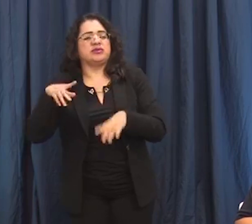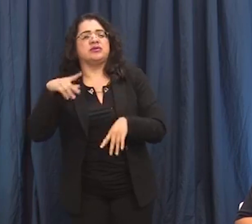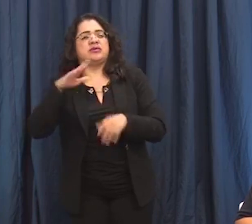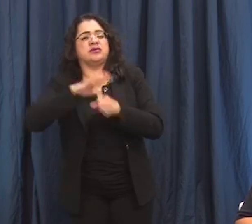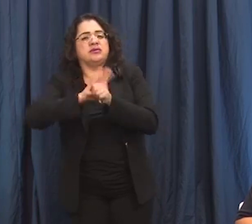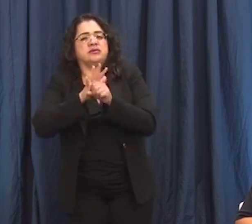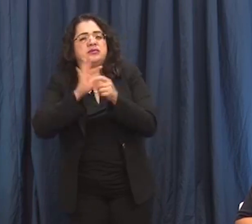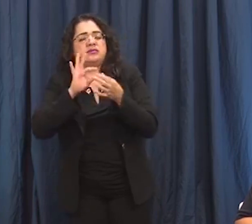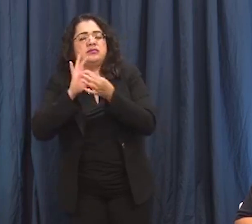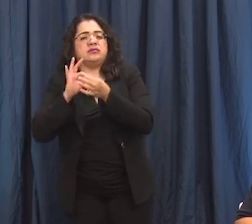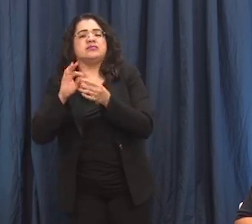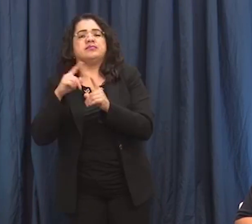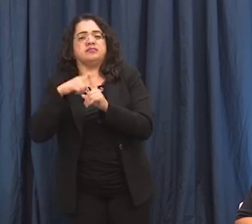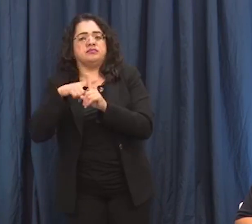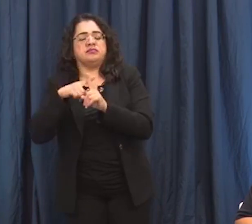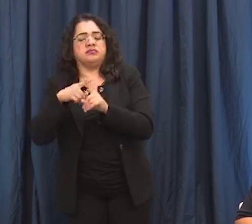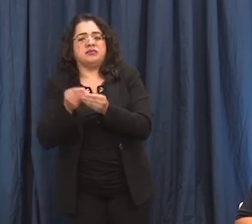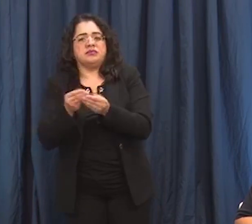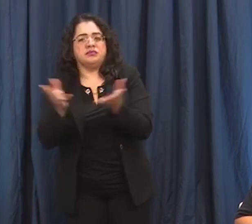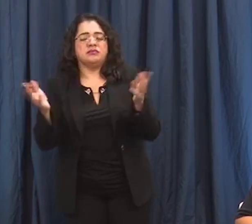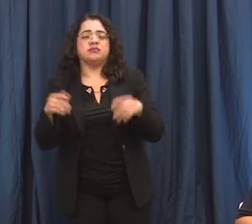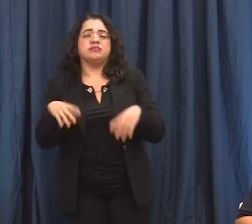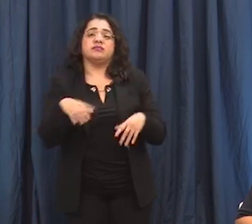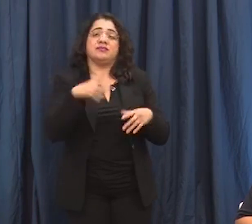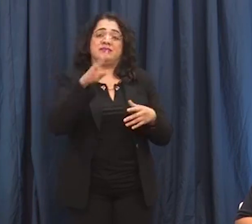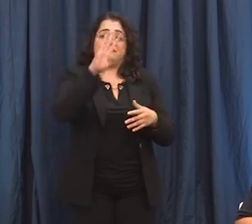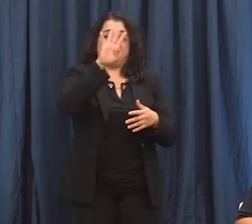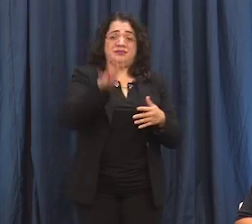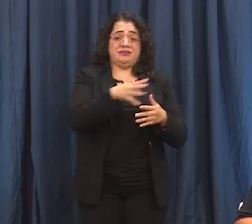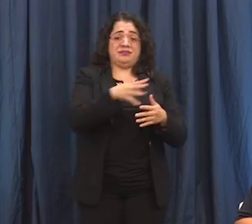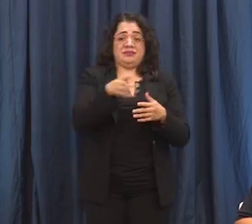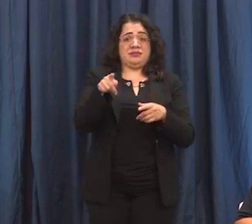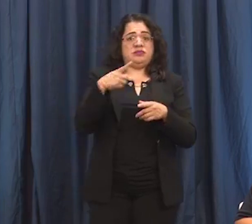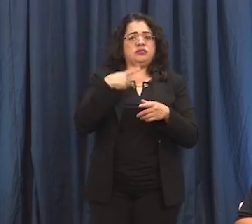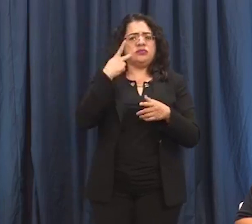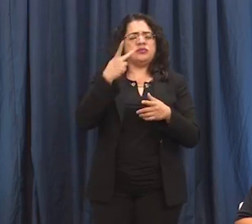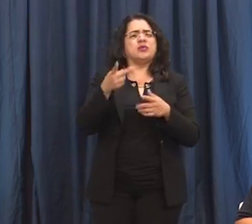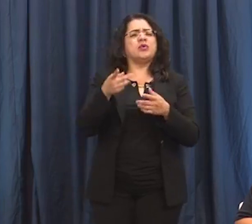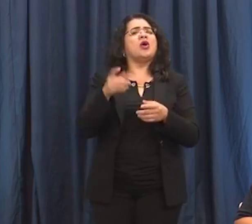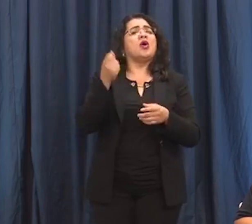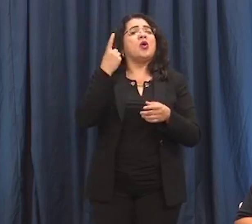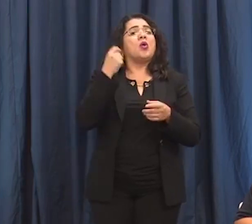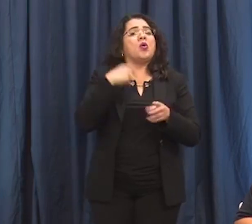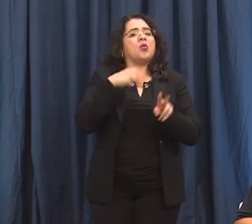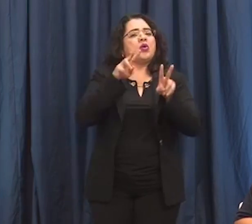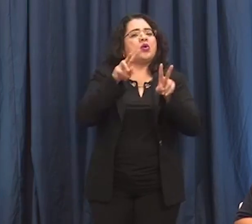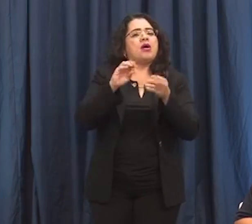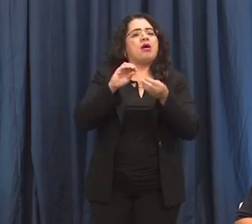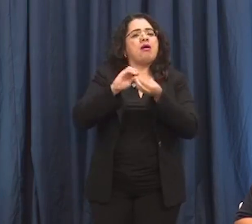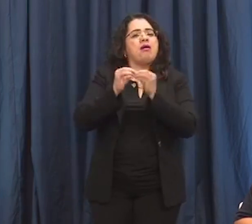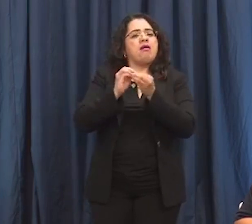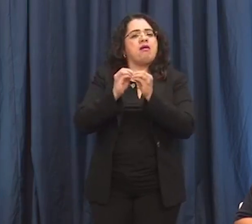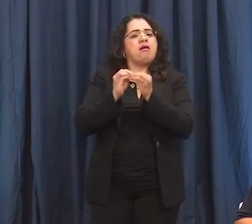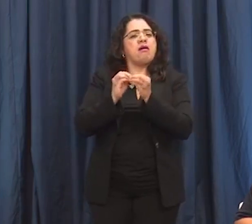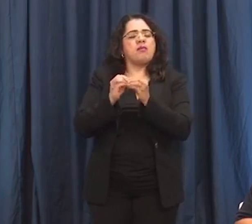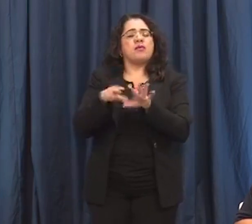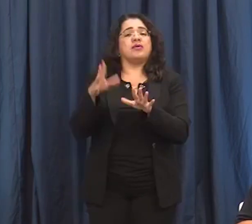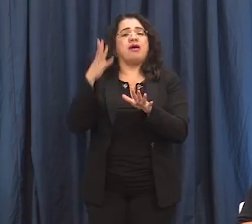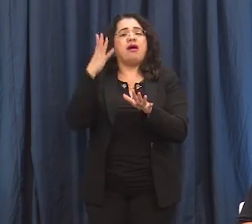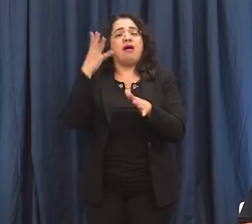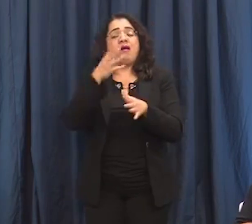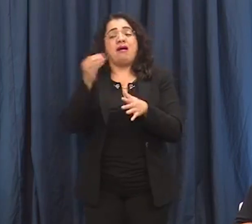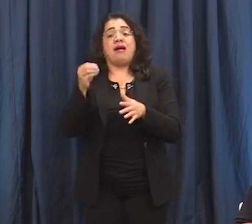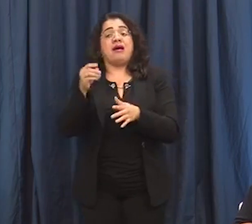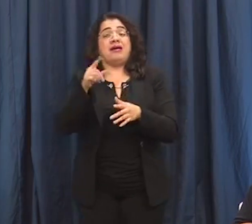en la imagen de la tabla aumentará a medida que lleguen los resultados de las pruebas pendientes y se evalúen personas